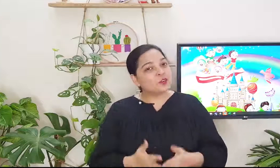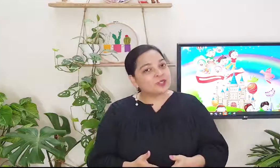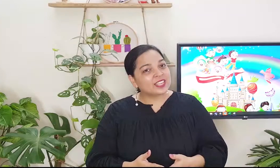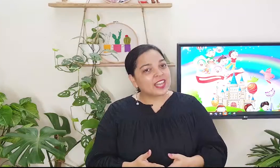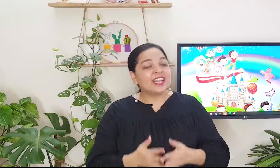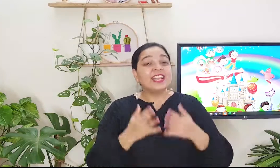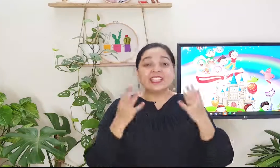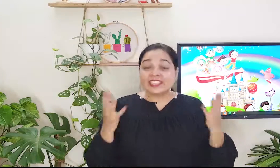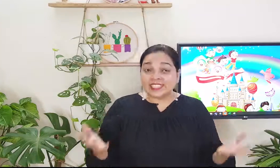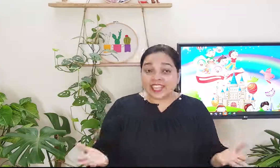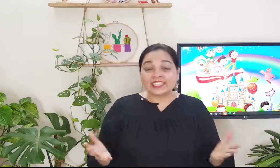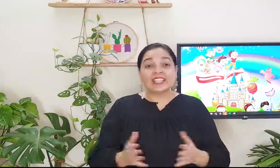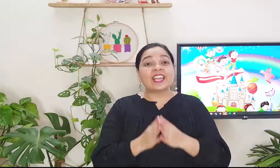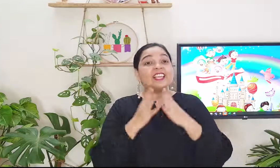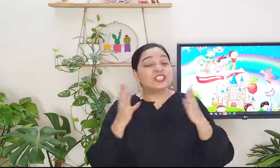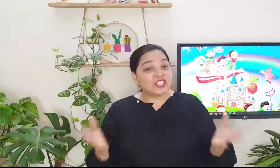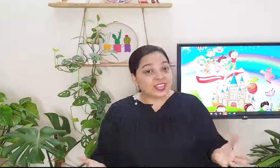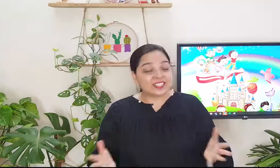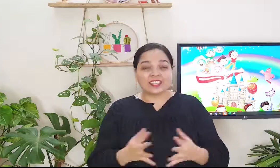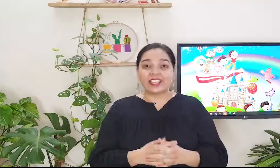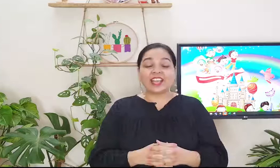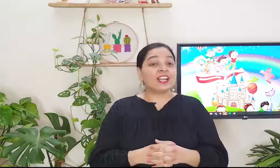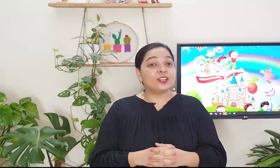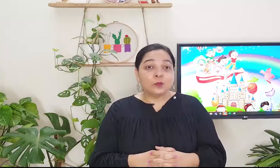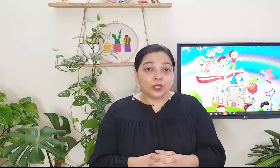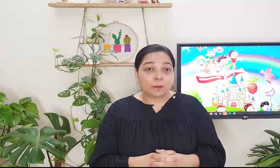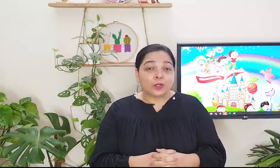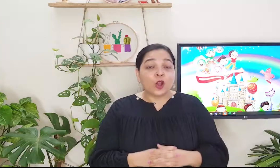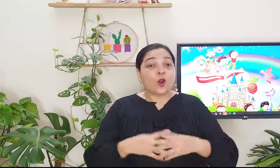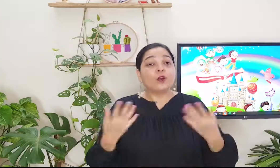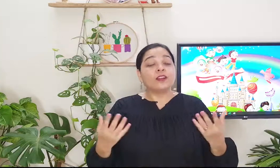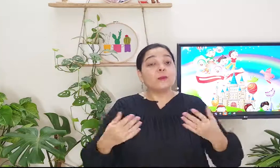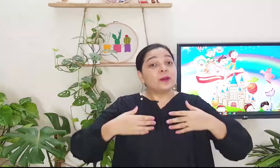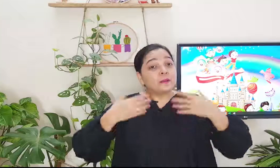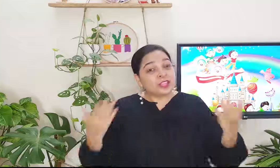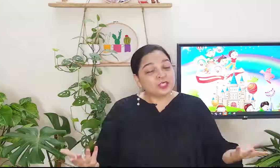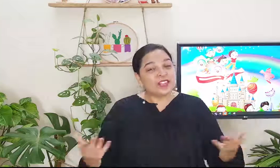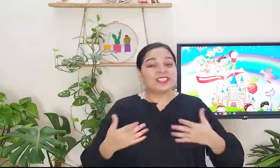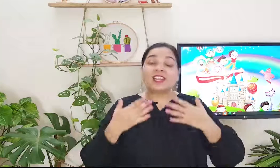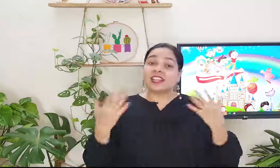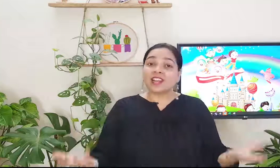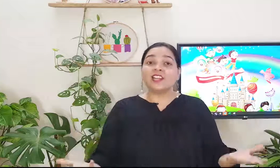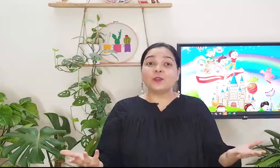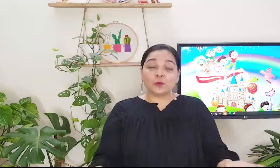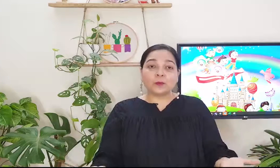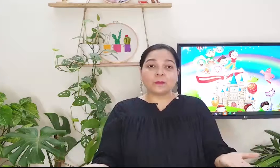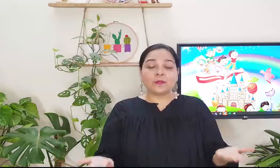ঈশ্বরের বাক্য দ্বারা দেখতে পারি, জানতে পারি, হালেলুইয়া। আর ঈশ্বরের সন্তান হিসাবে আমাদের কি